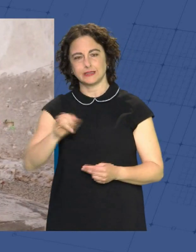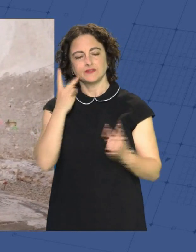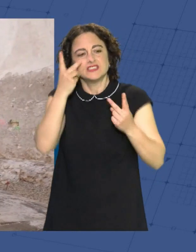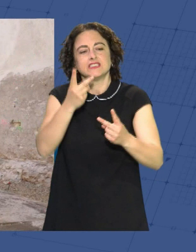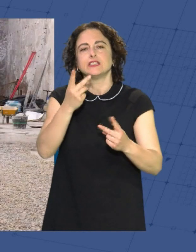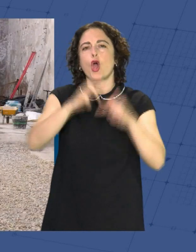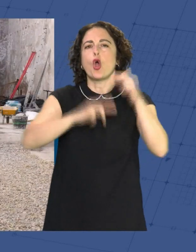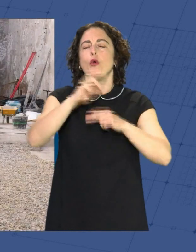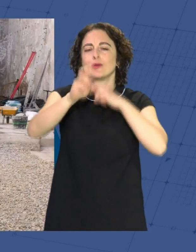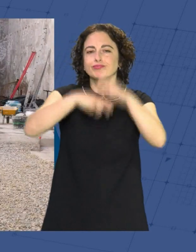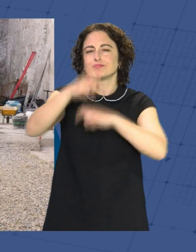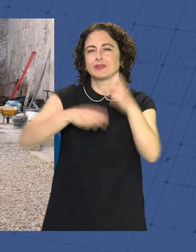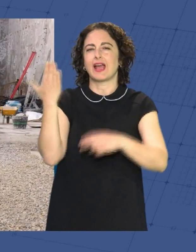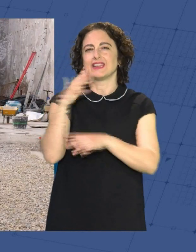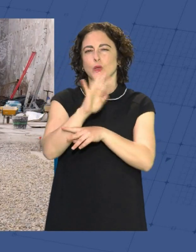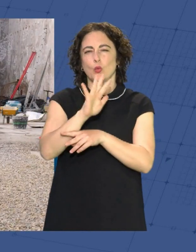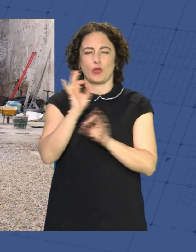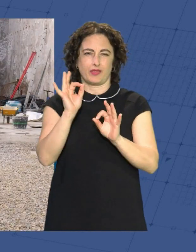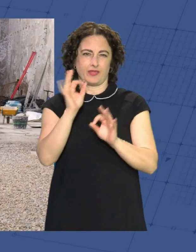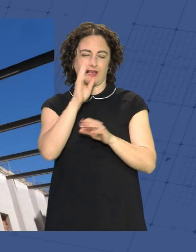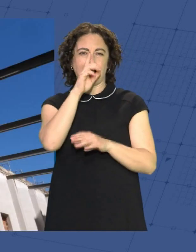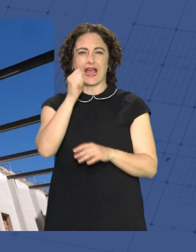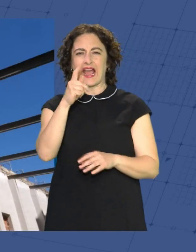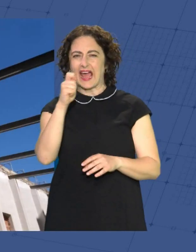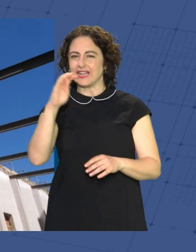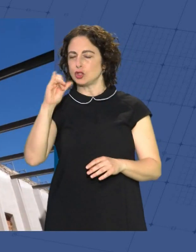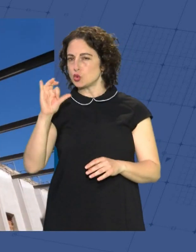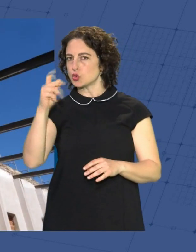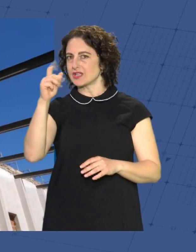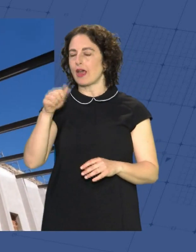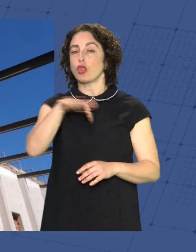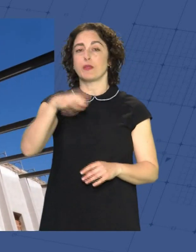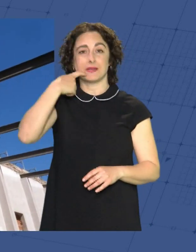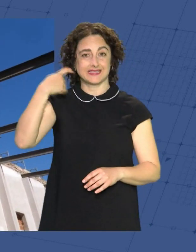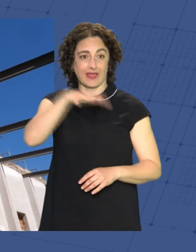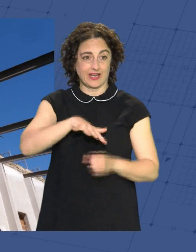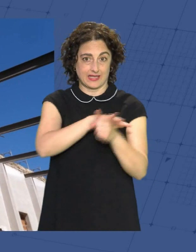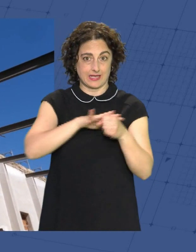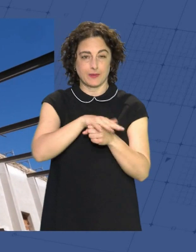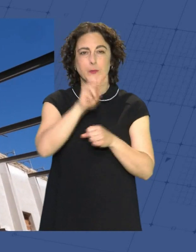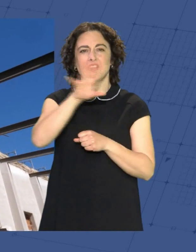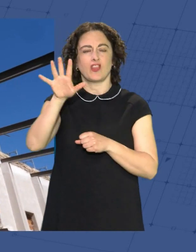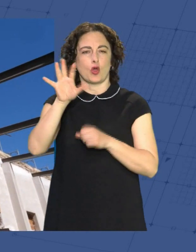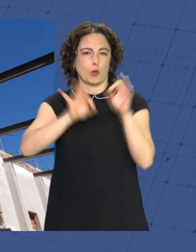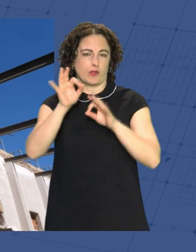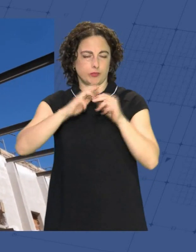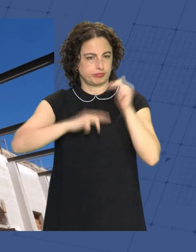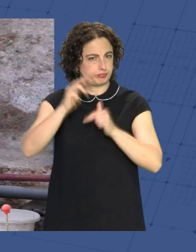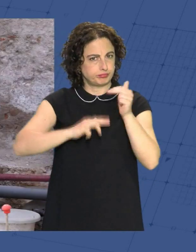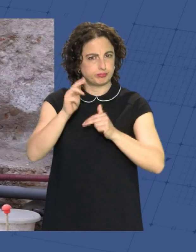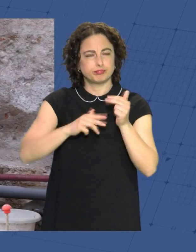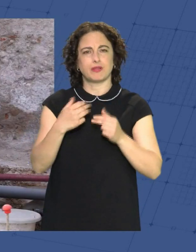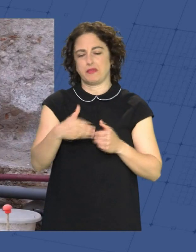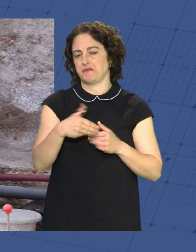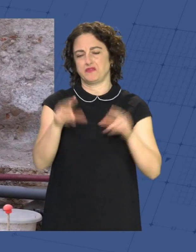rehabilitación del antiguo cine catiusca en pescadería, unos trabajos que superan el 25% de ejecución y que tendrían que